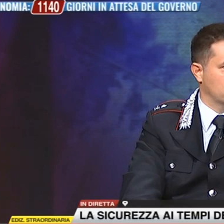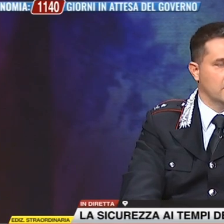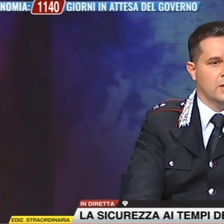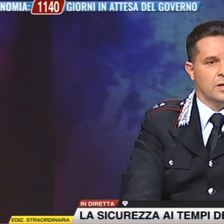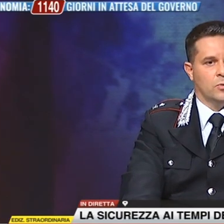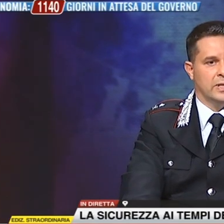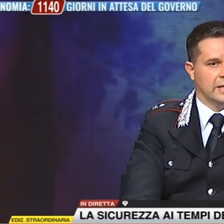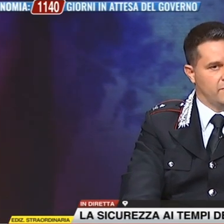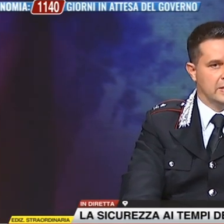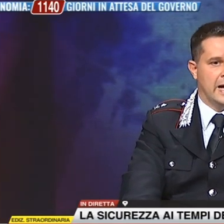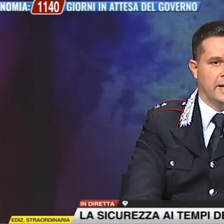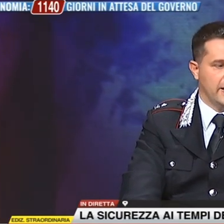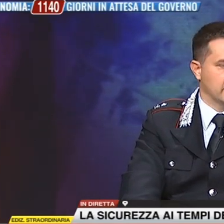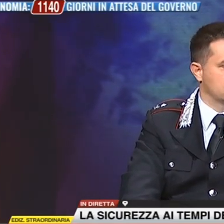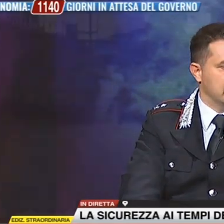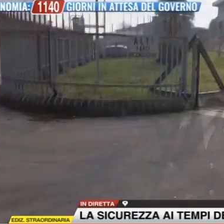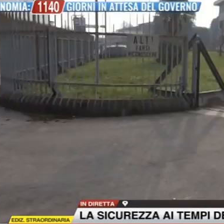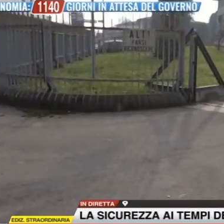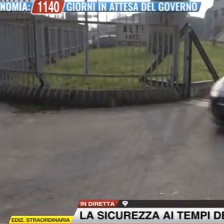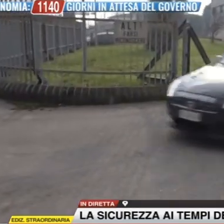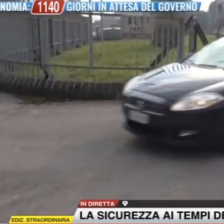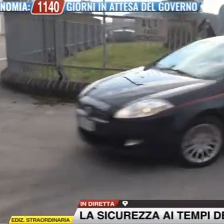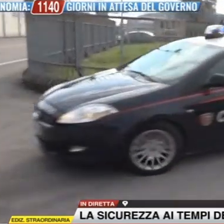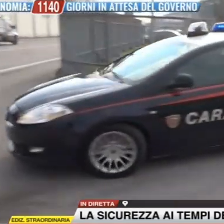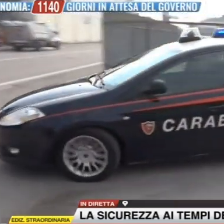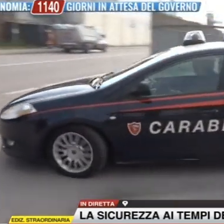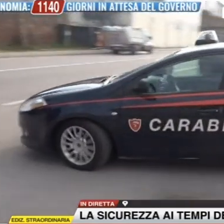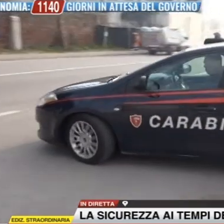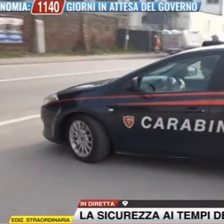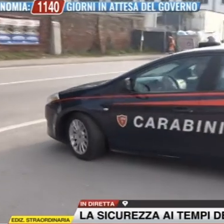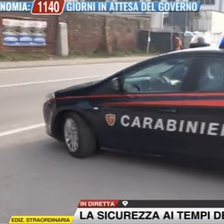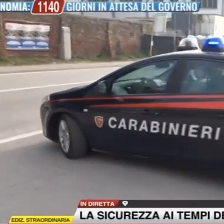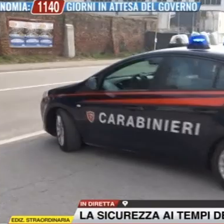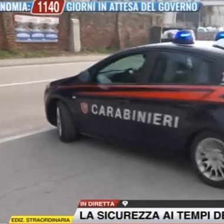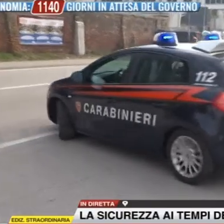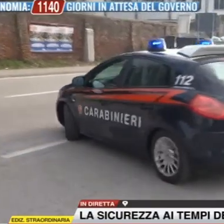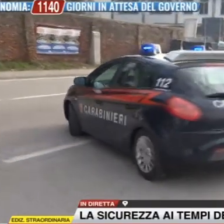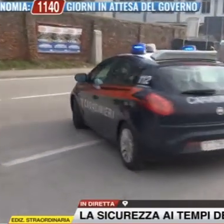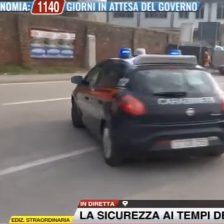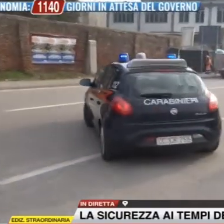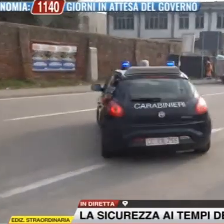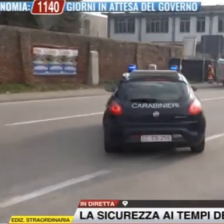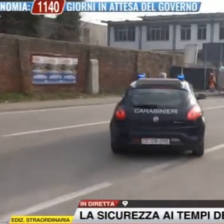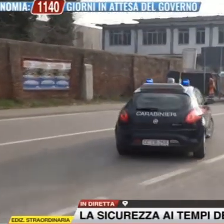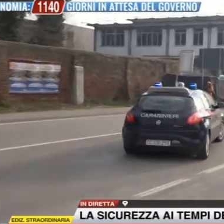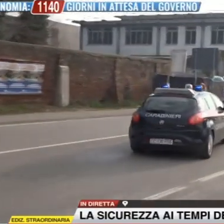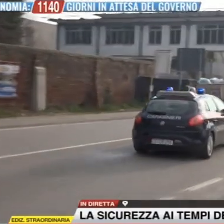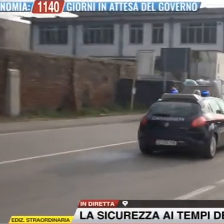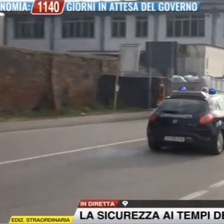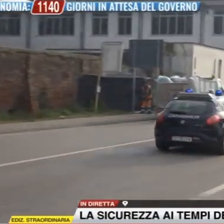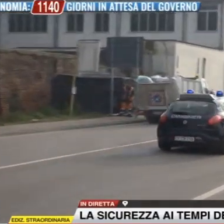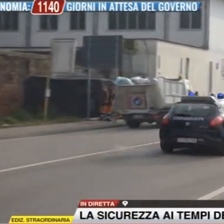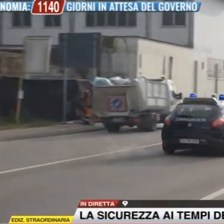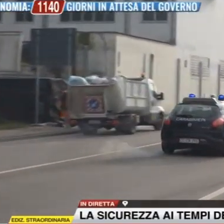fiducia. Quindi l'attività è sia di informazione, quindi attraverso i